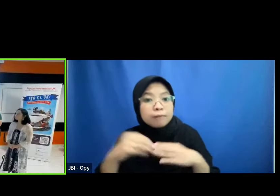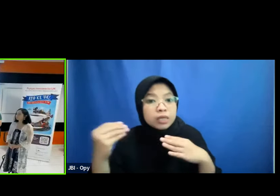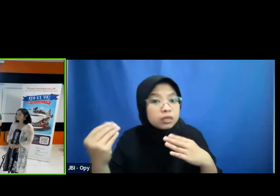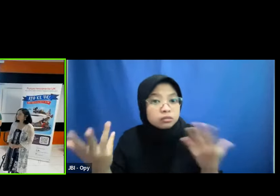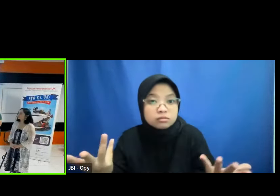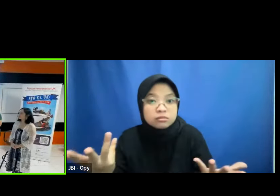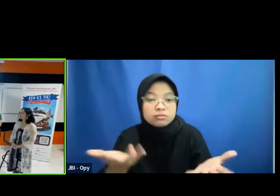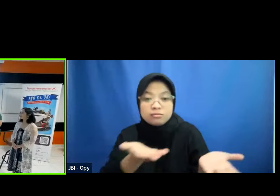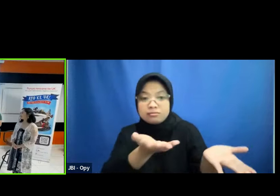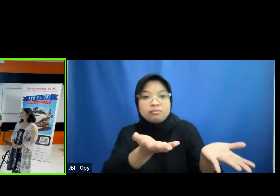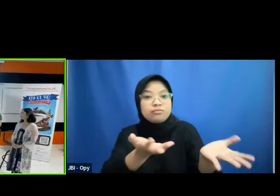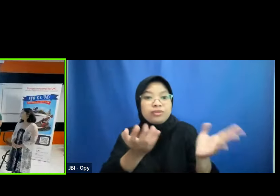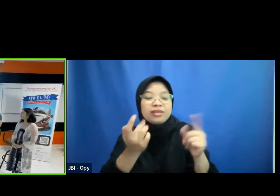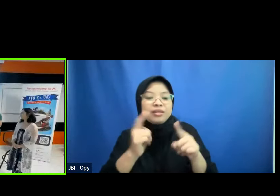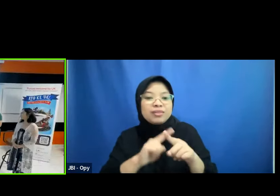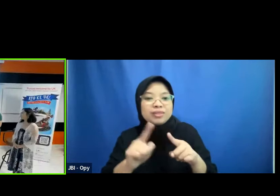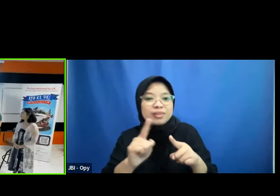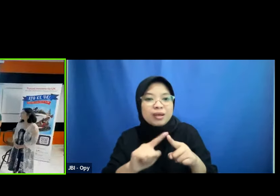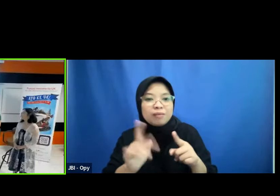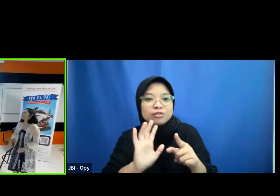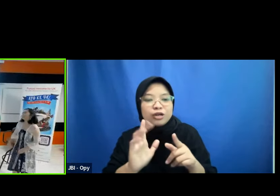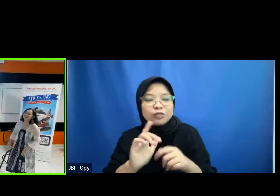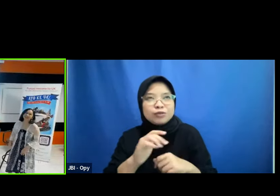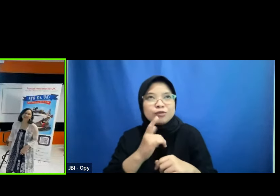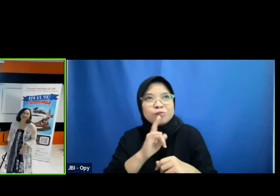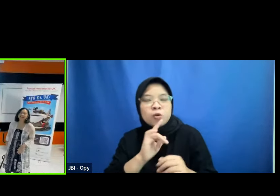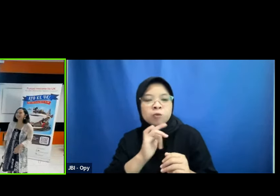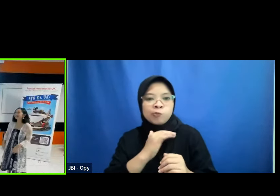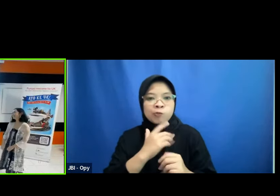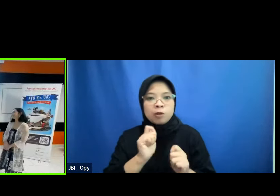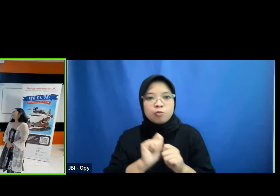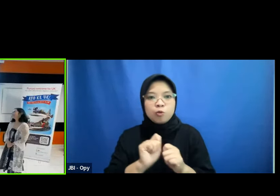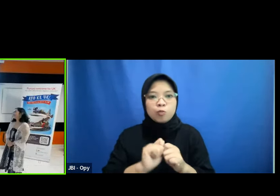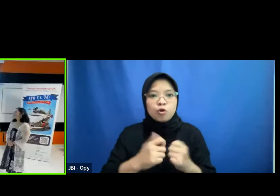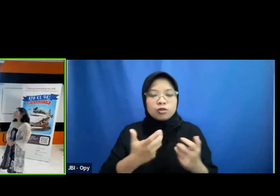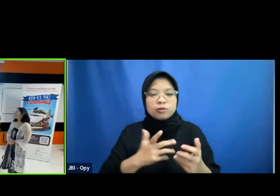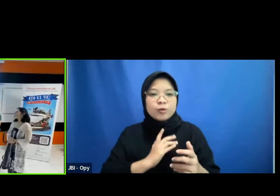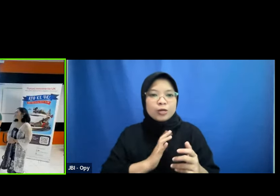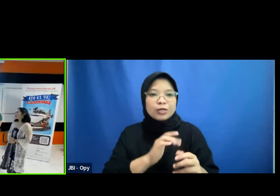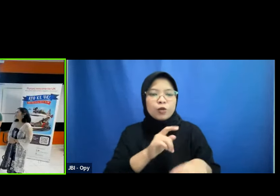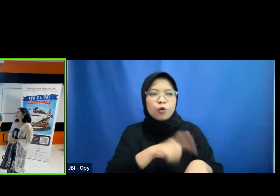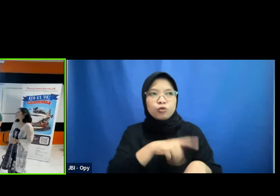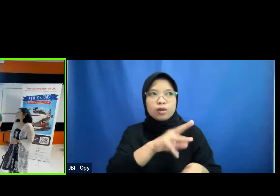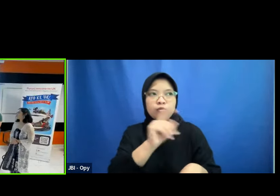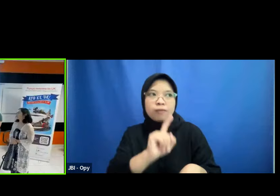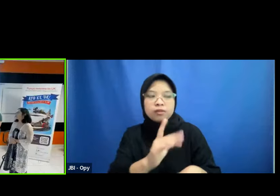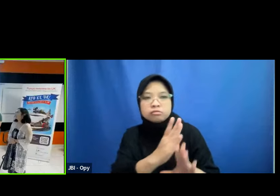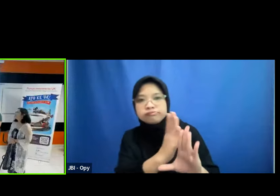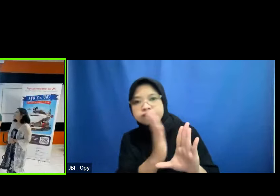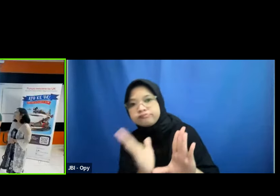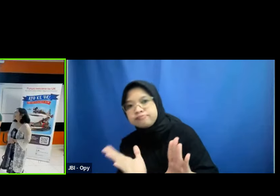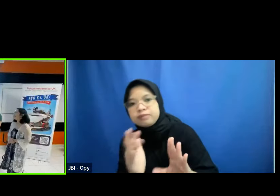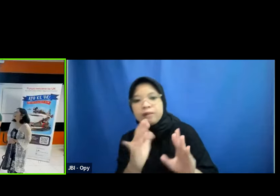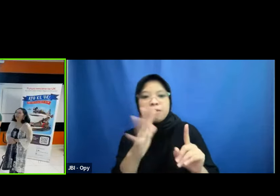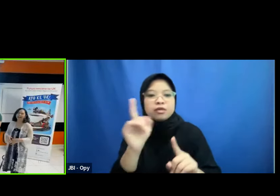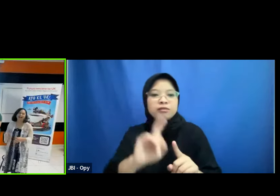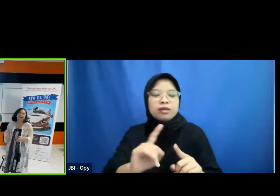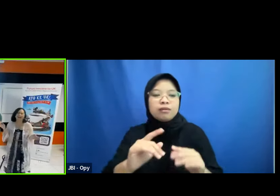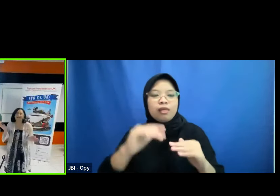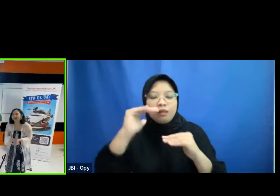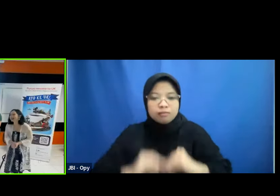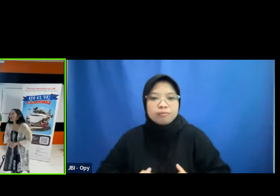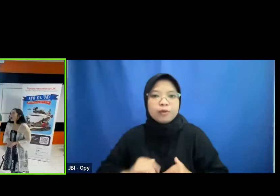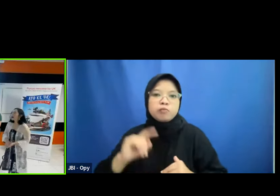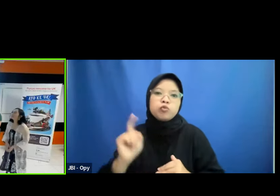to you gitu kan Tapi jangan juga dibuat-buat gitu kan maksudnya jangan lupa ini ada 30 menit jangan sampai 15 menit kayak breakdown dulu gitu